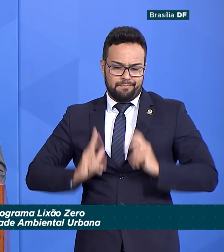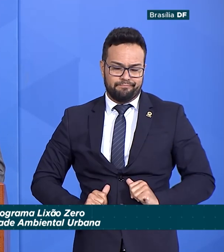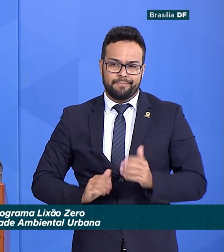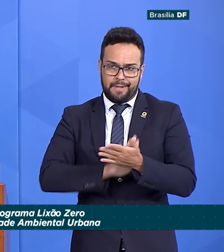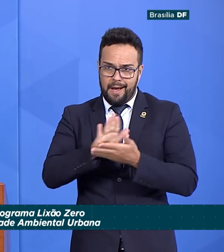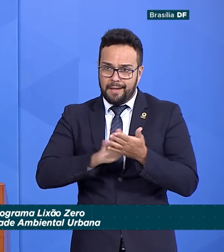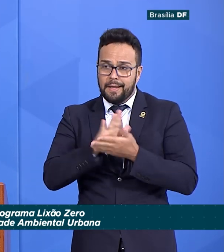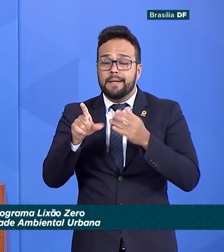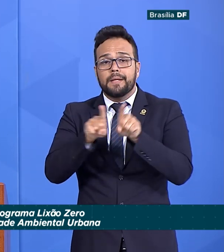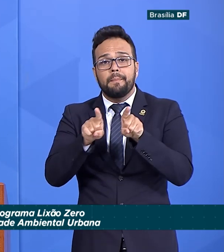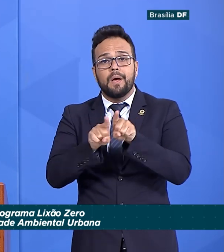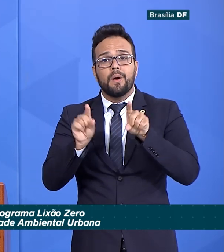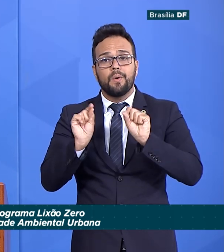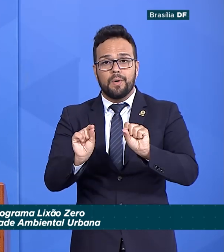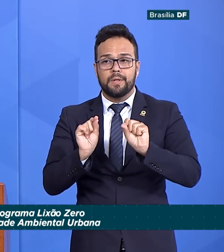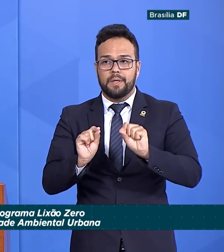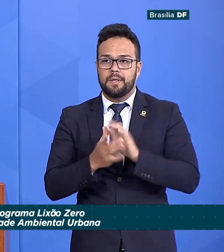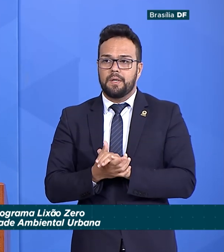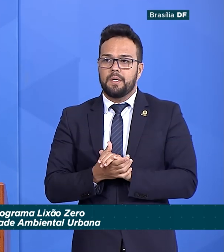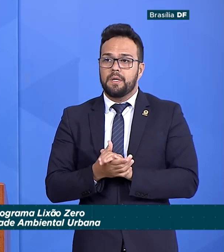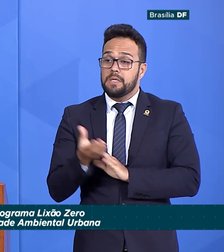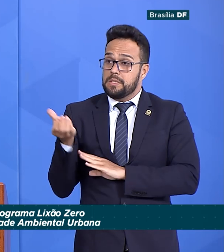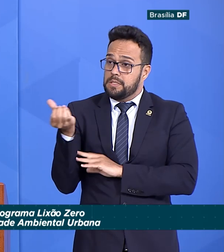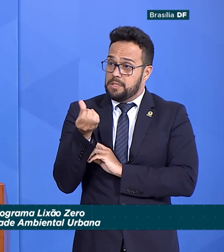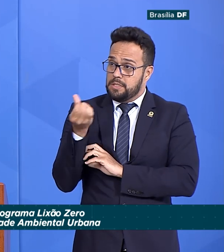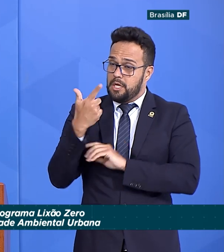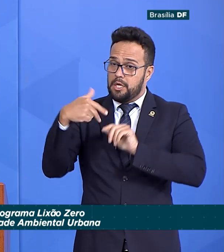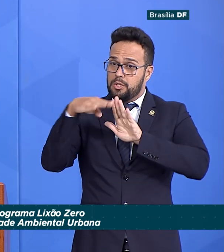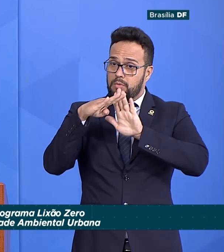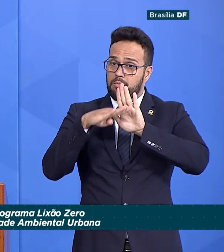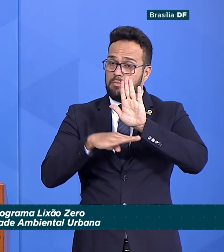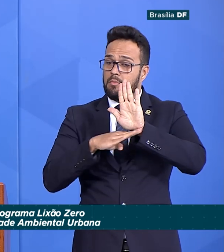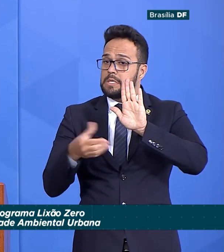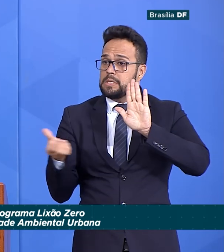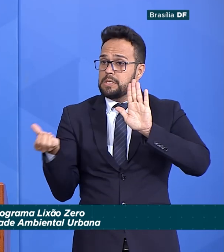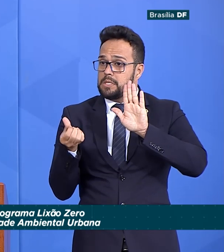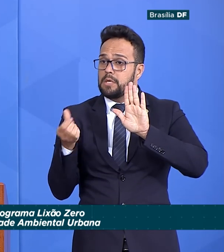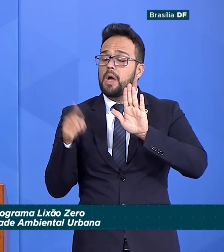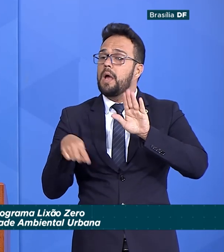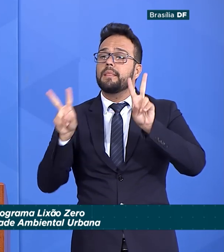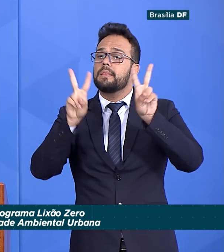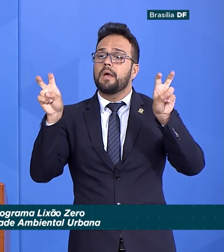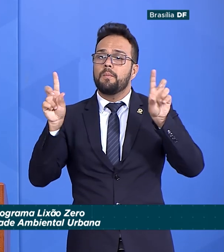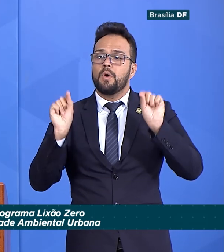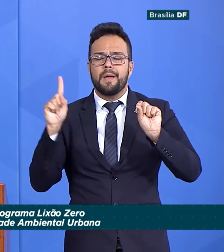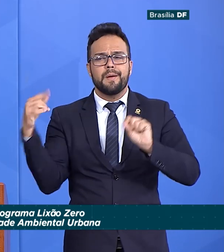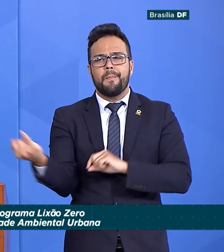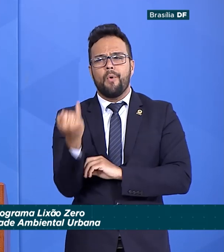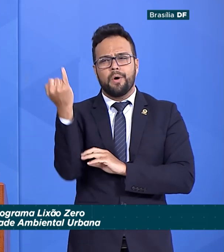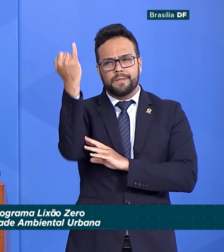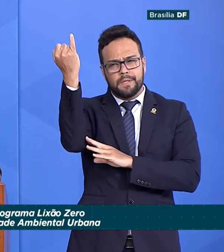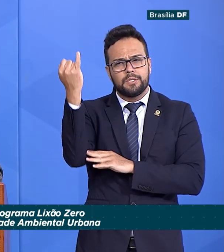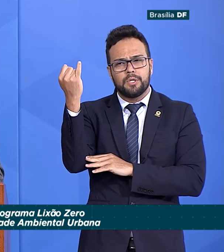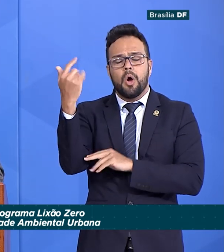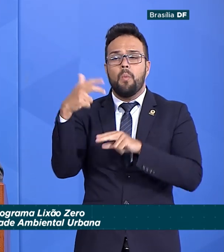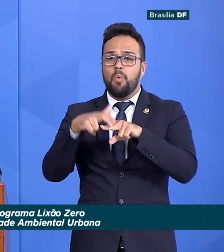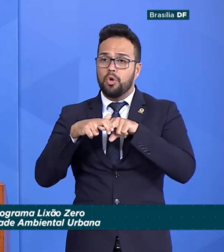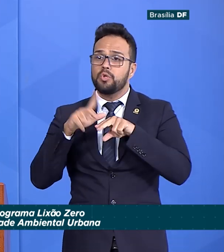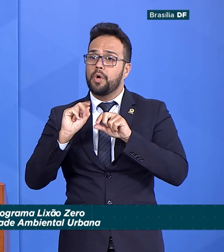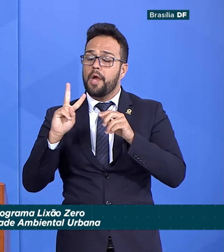compõe o sexto tópico da agenda de qualidade ambiental urbana, algo muito relevante e que, diante